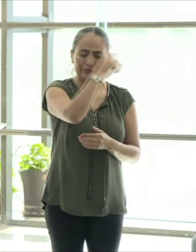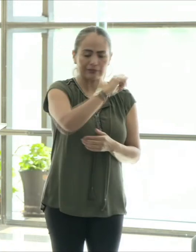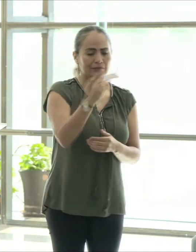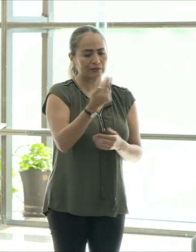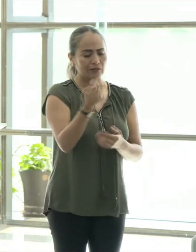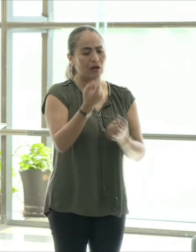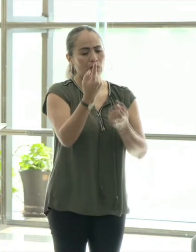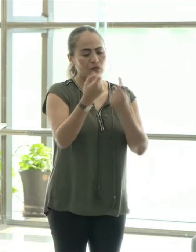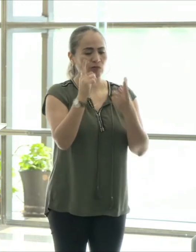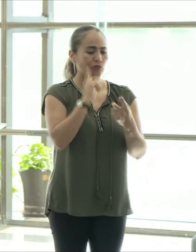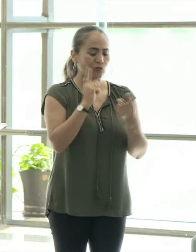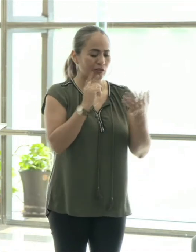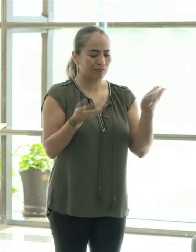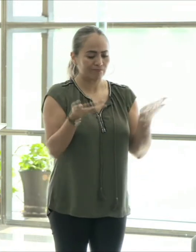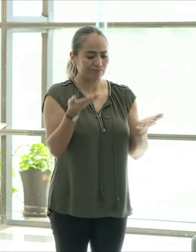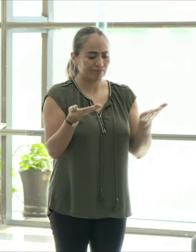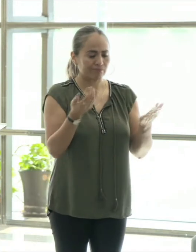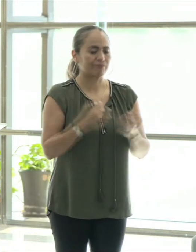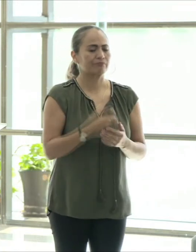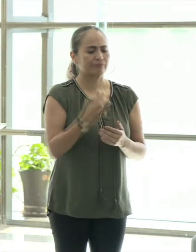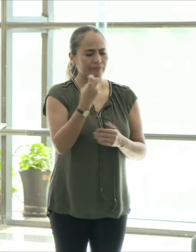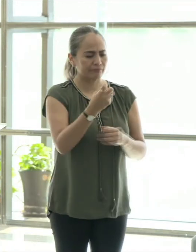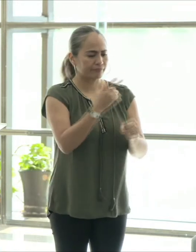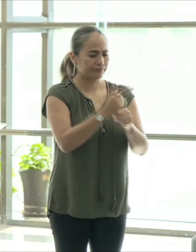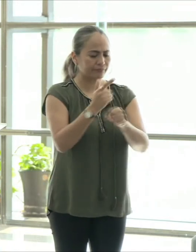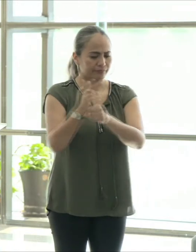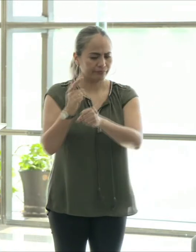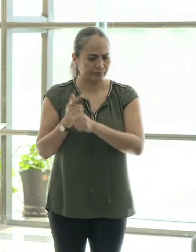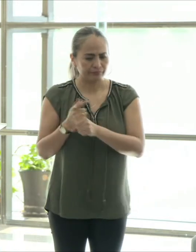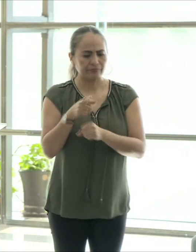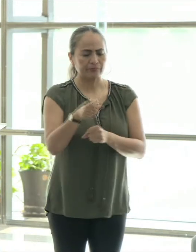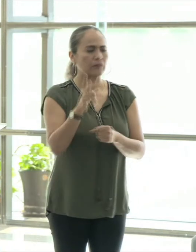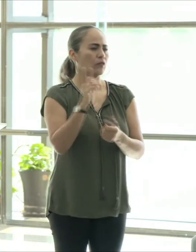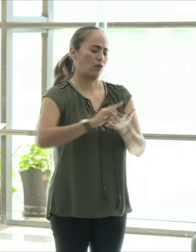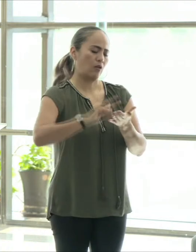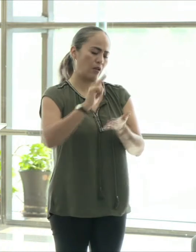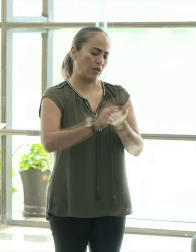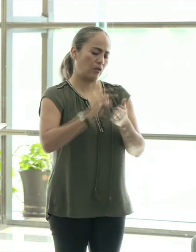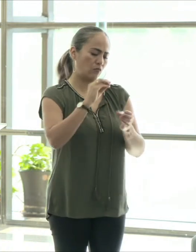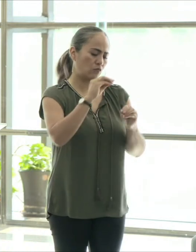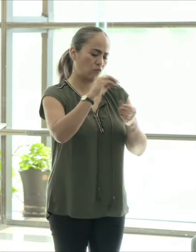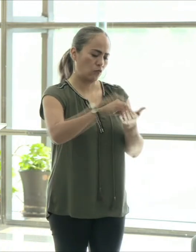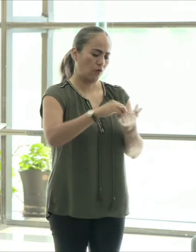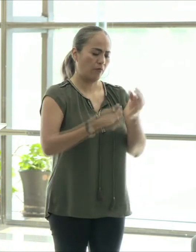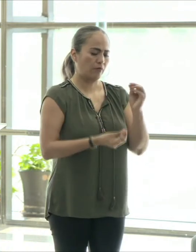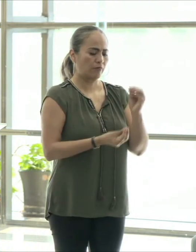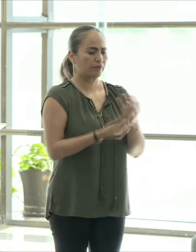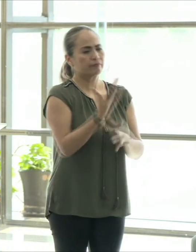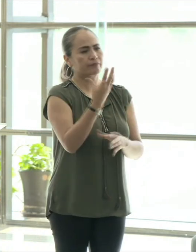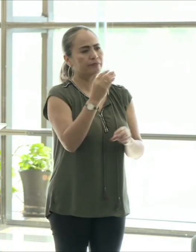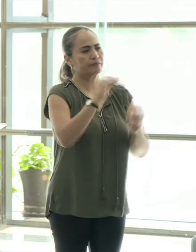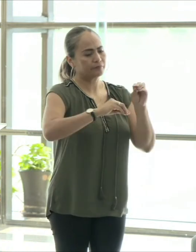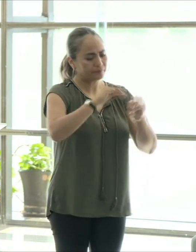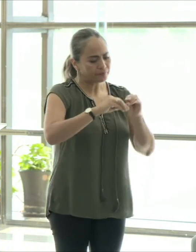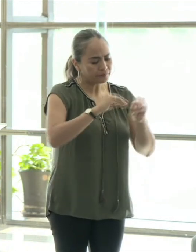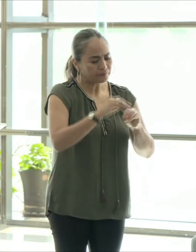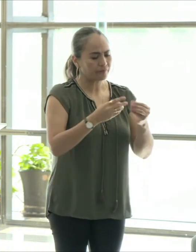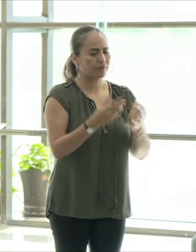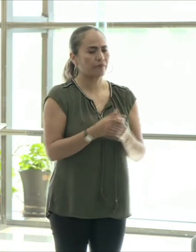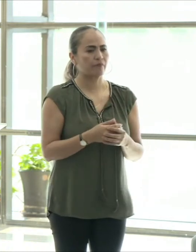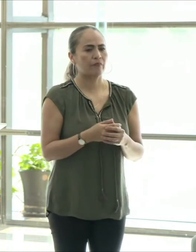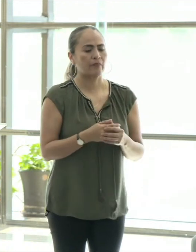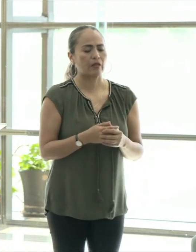todo esto estos hallazgos son importantes para la definición de políticas públicas más aún obviamente tenemos fundamentos